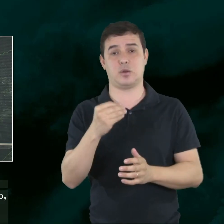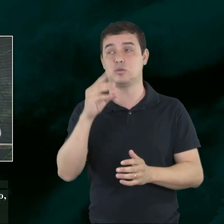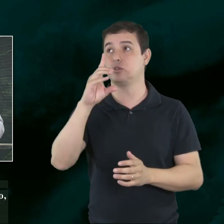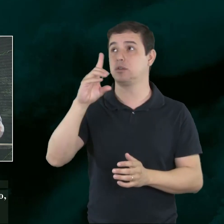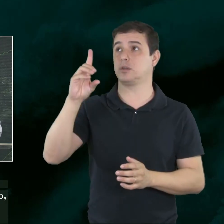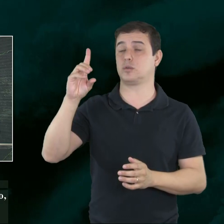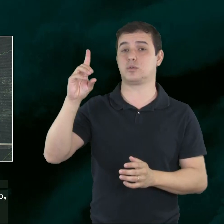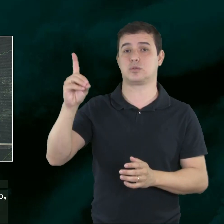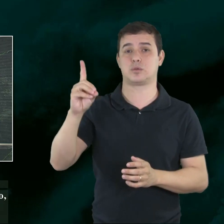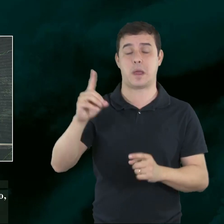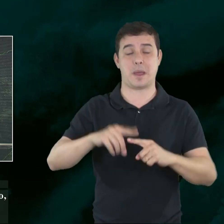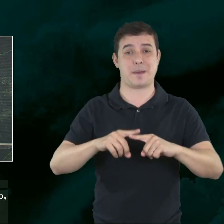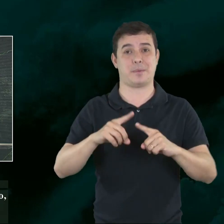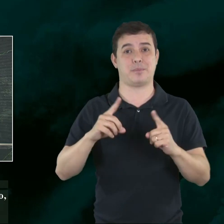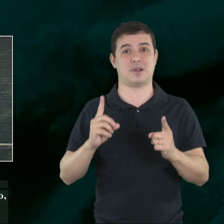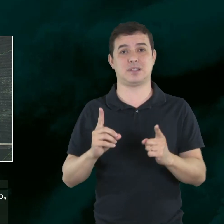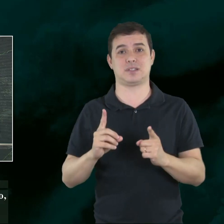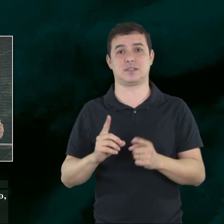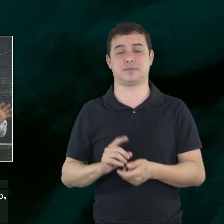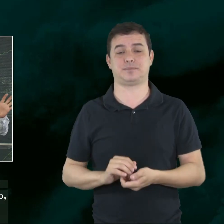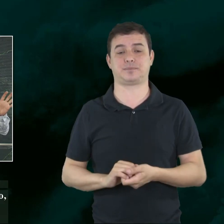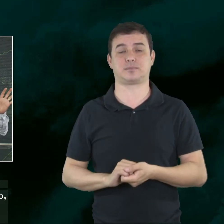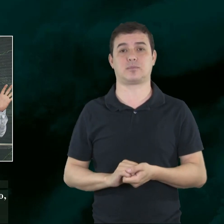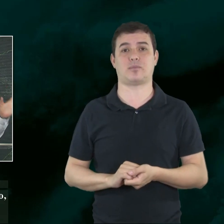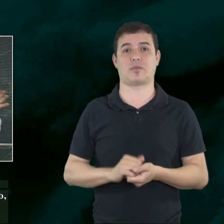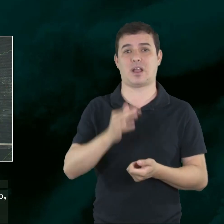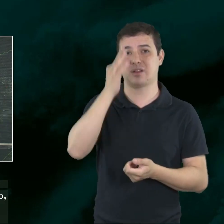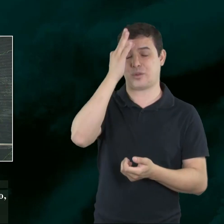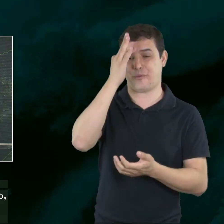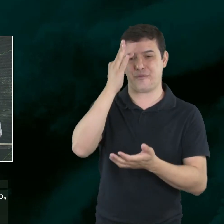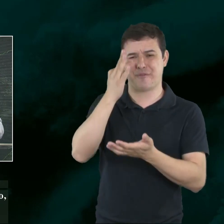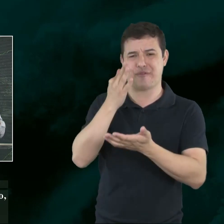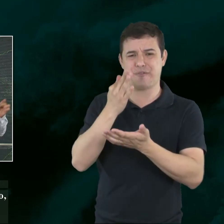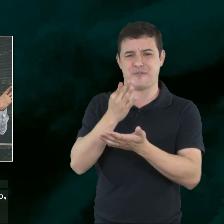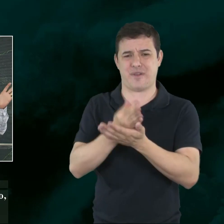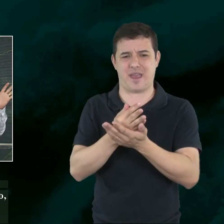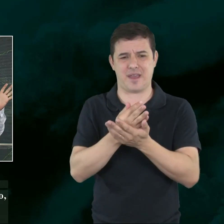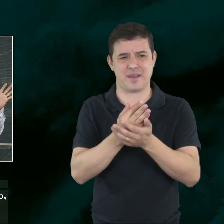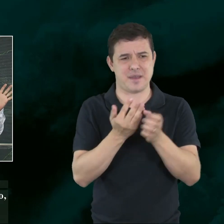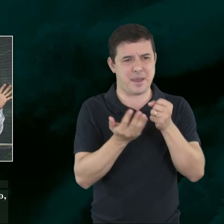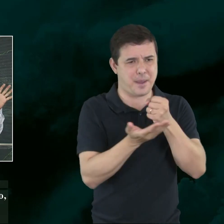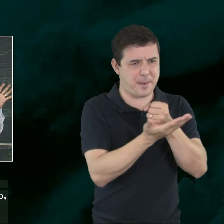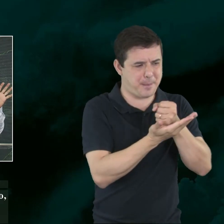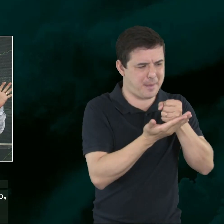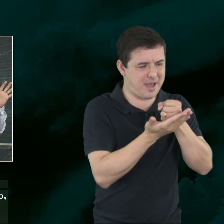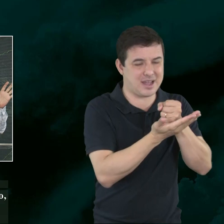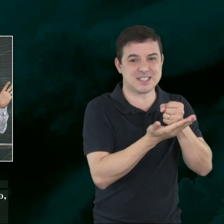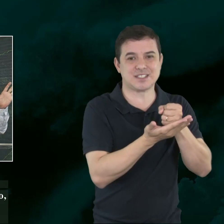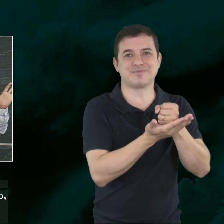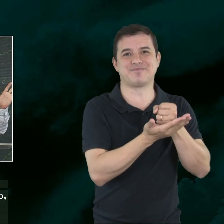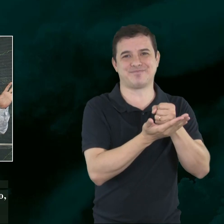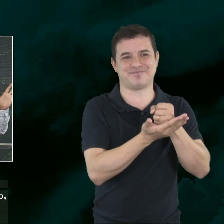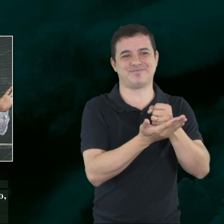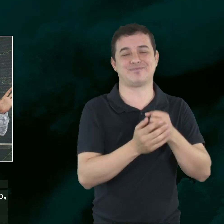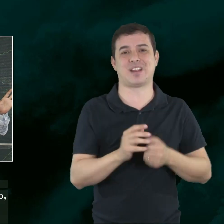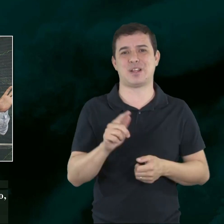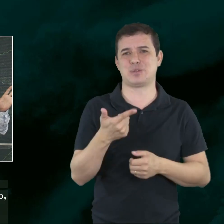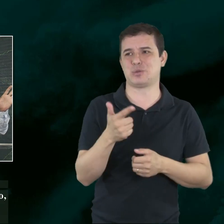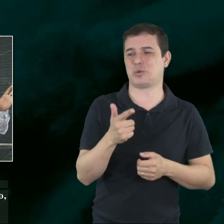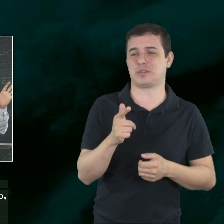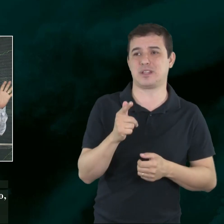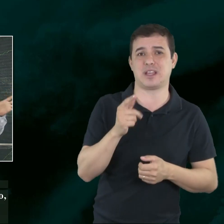Deus. Todavia, né, tem uma fé muito superficial, ainda não